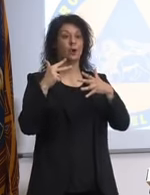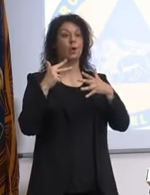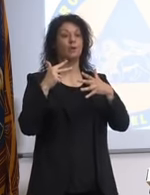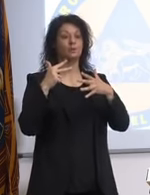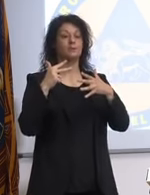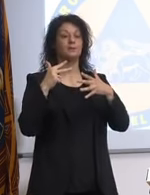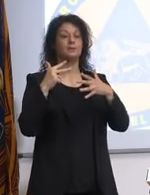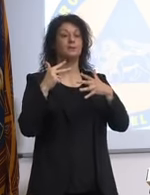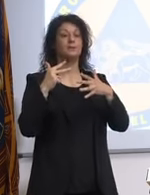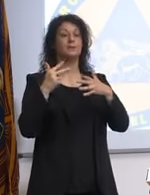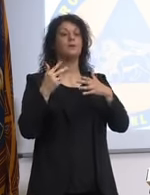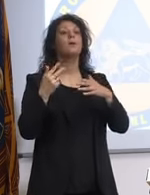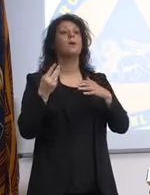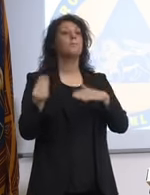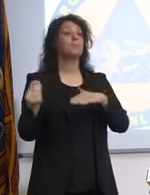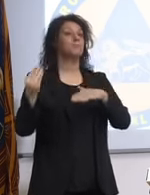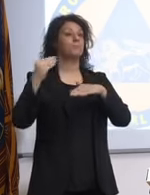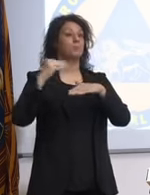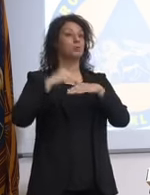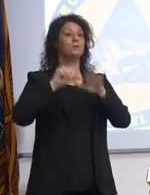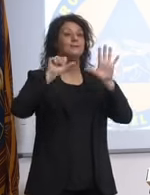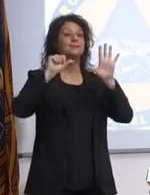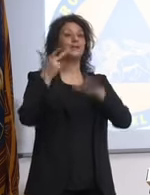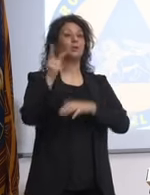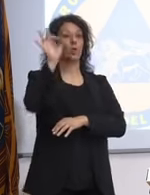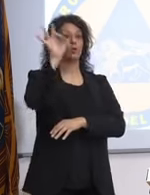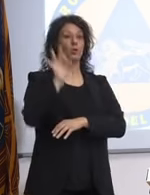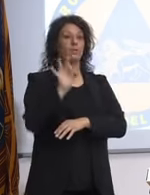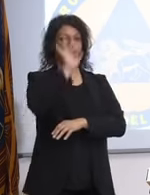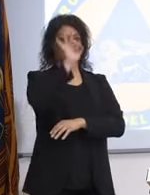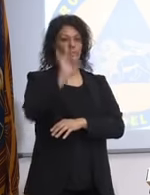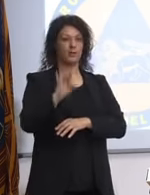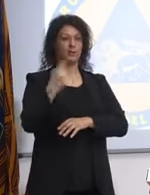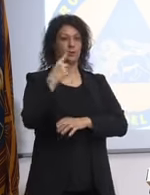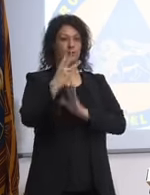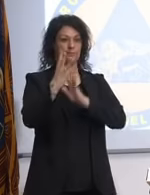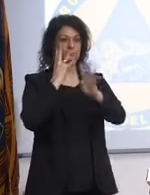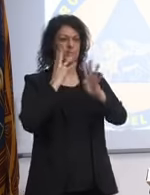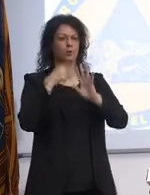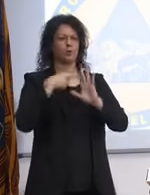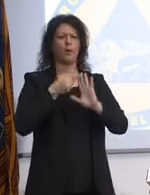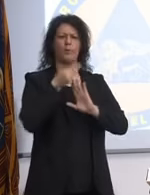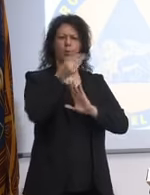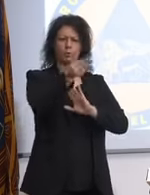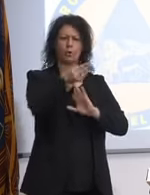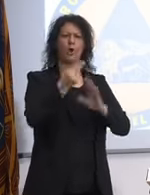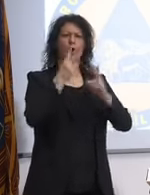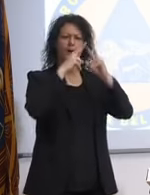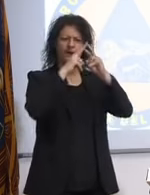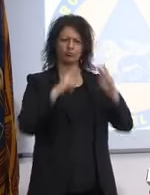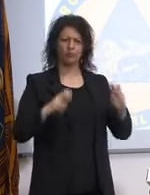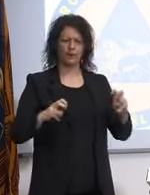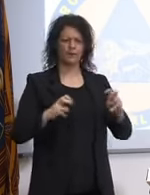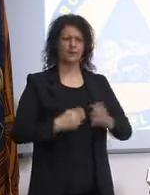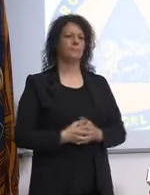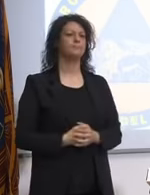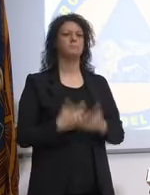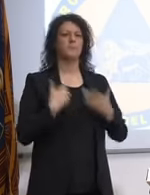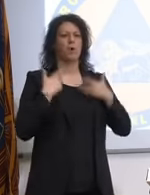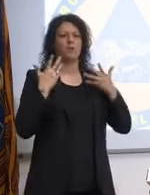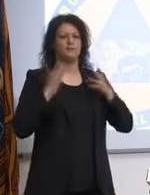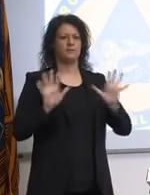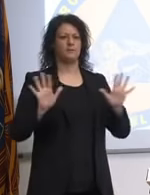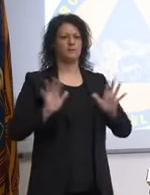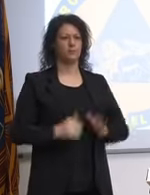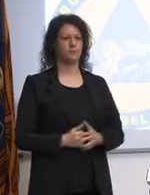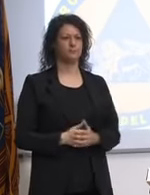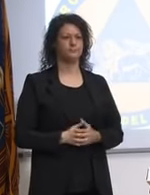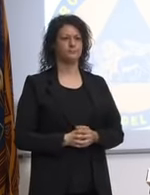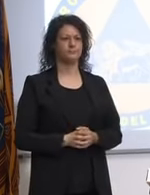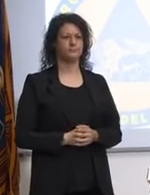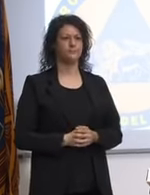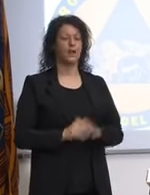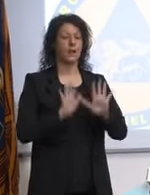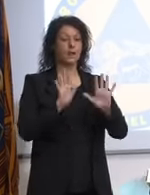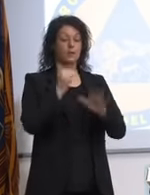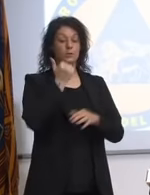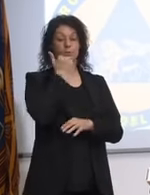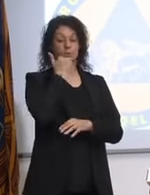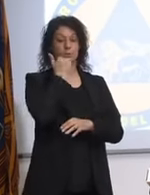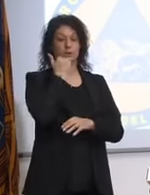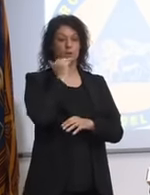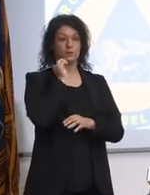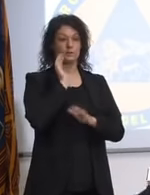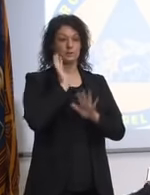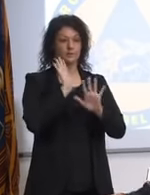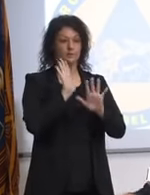78,64% di transiti. Dopo vi diamo lo studio, insomma, se qualcuno interessa qualche dato in più c'è. Io avrei finito. Beh sì, no, scusami,